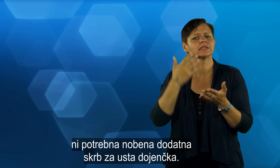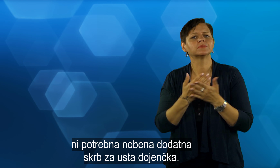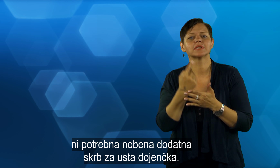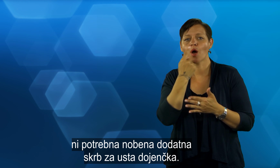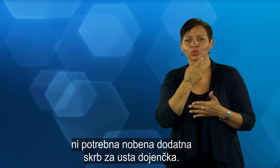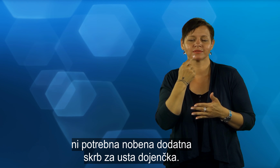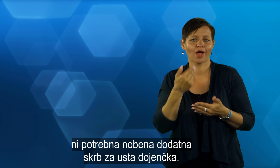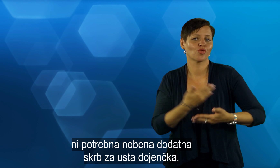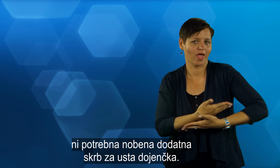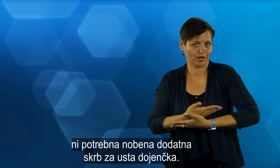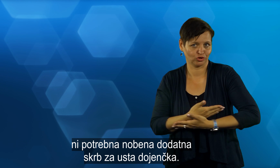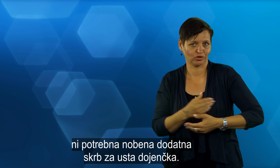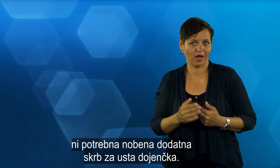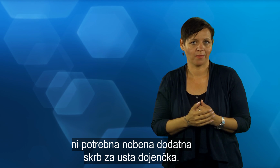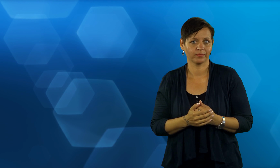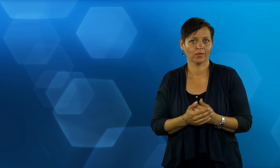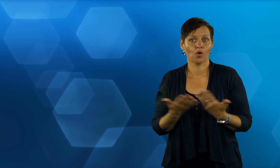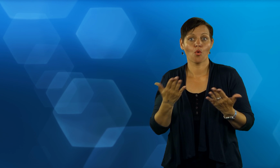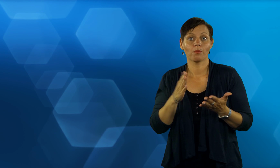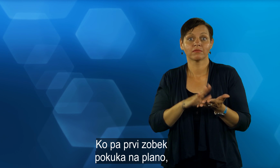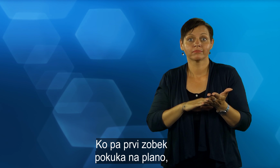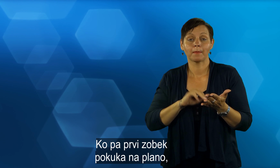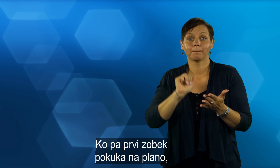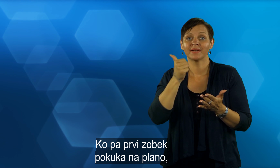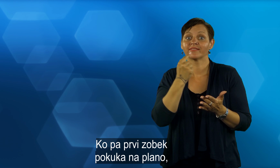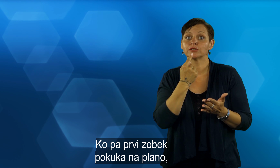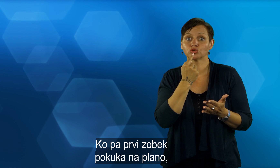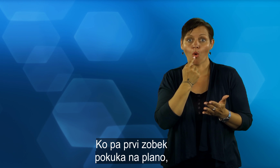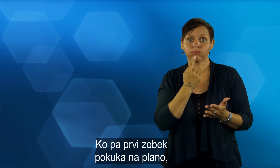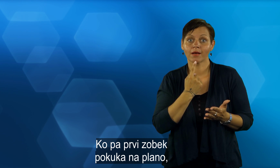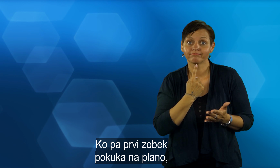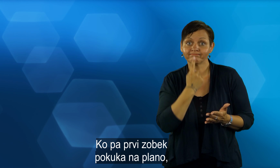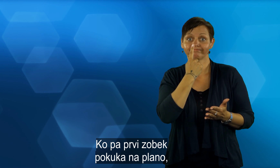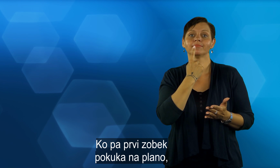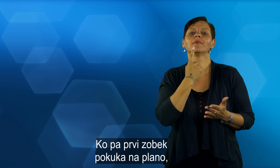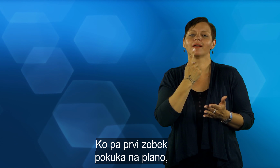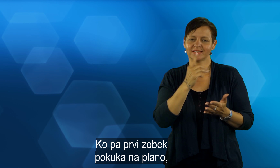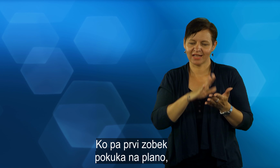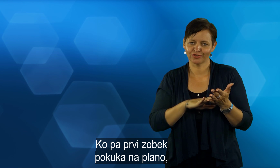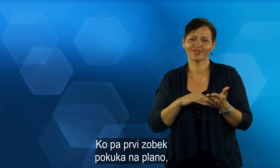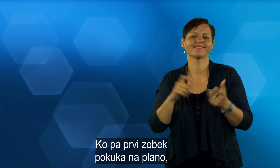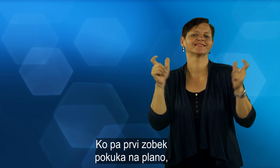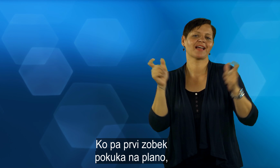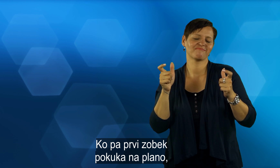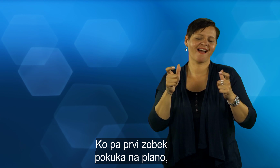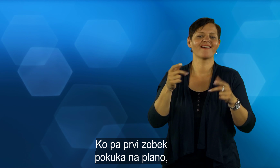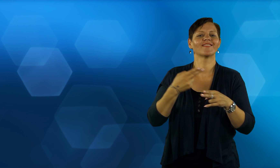skrb za usta dojenčka. Ko pa prvi zobek pokuka na plano, se začne zabava s čiščenjem.